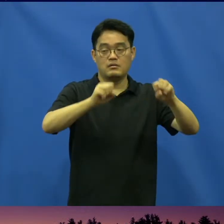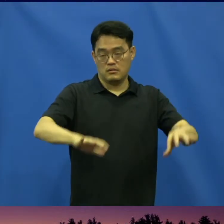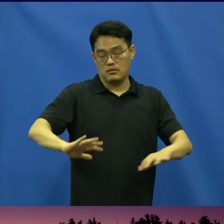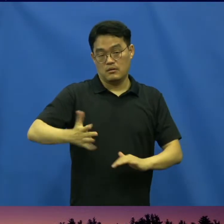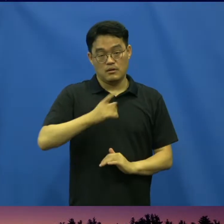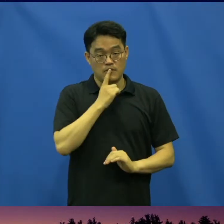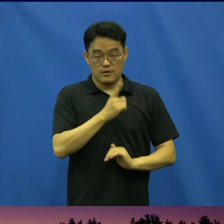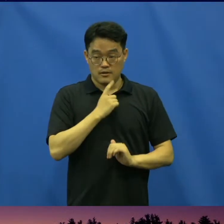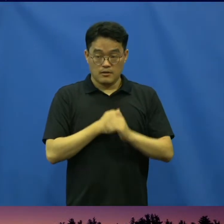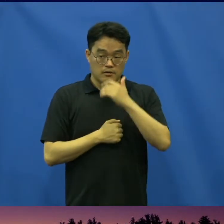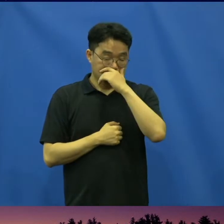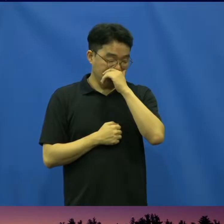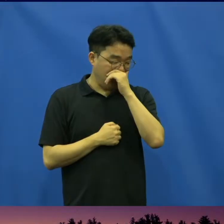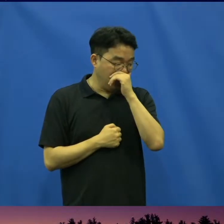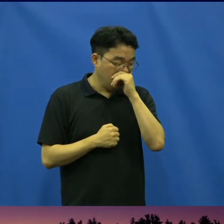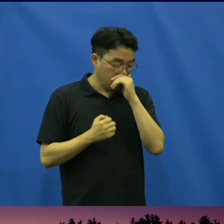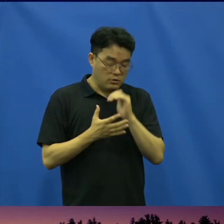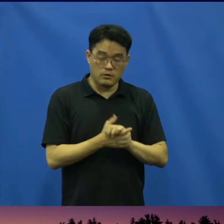거.